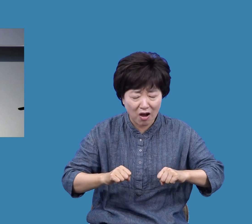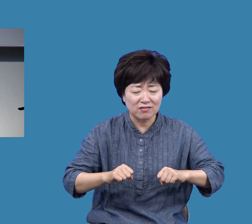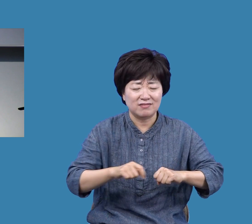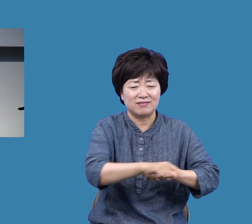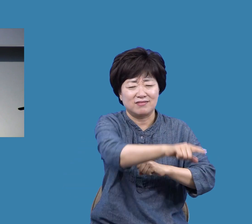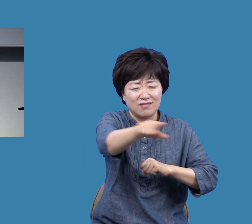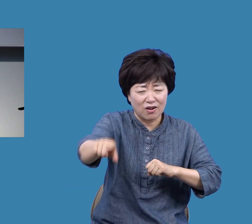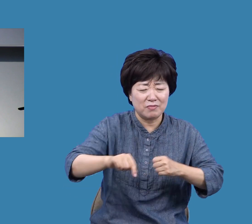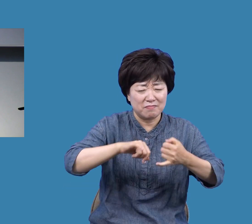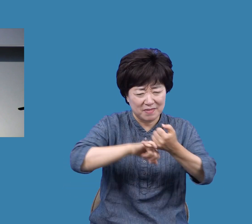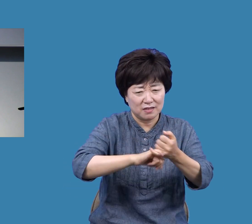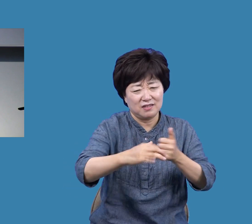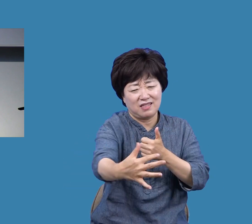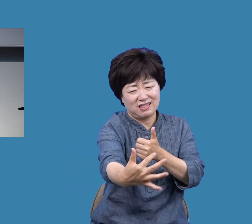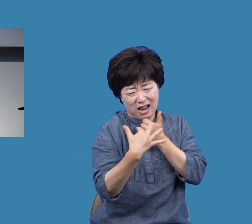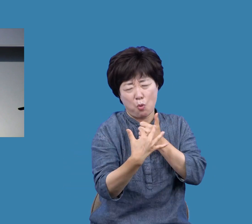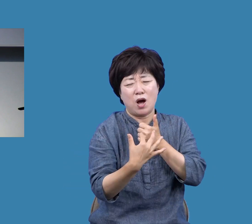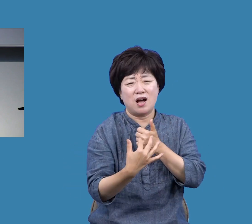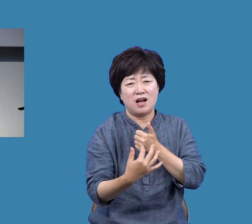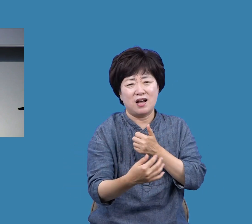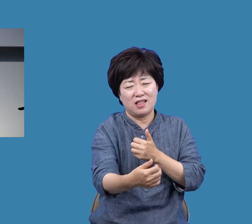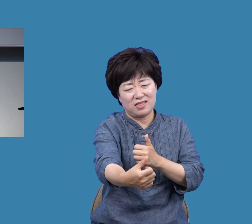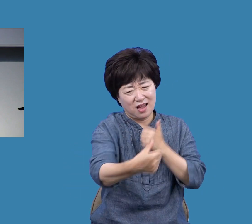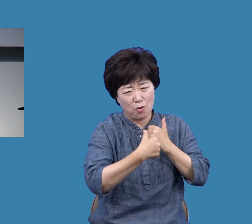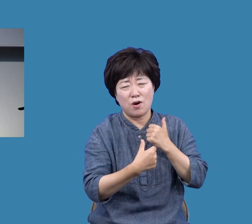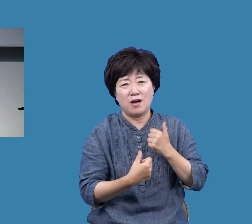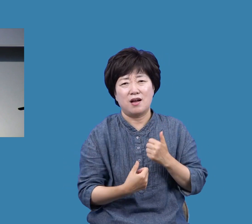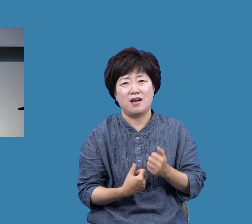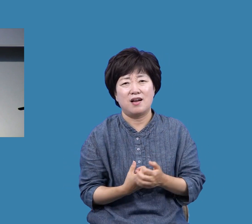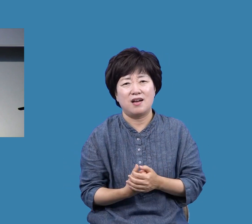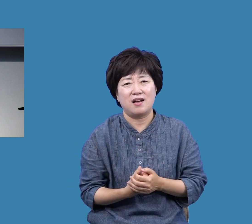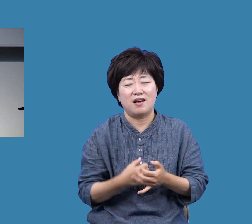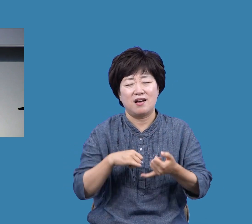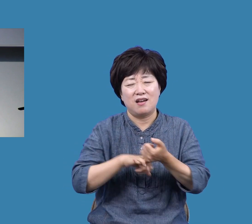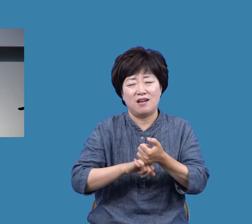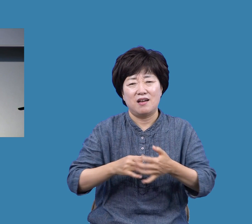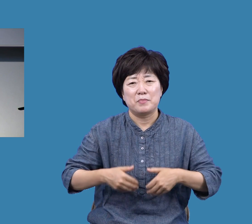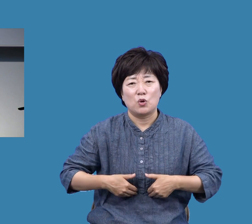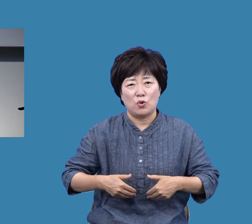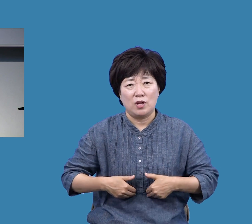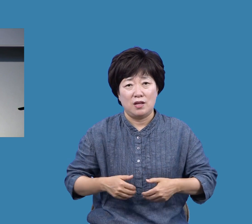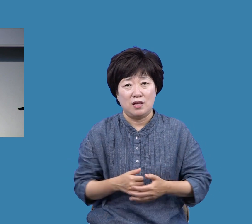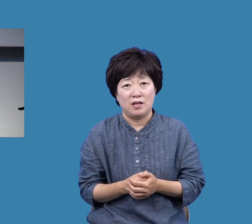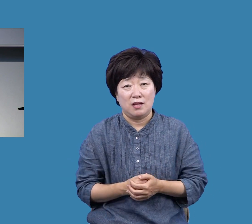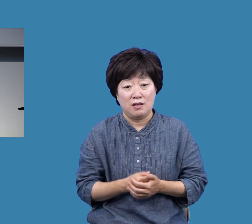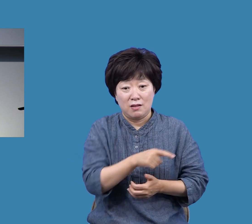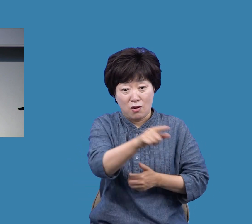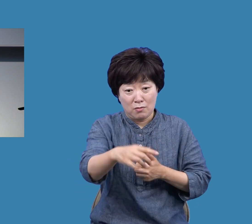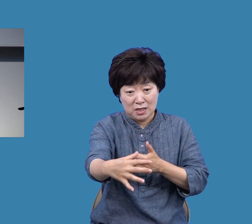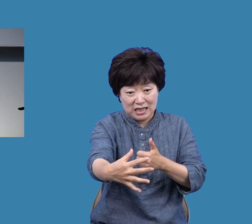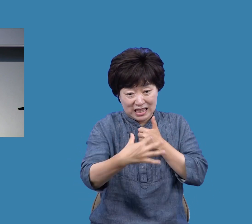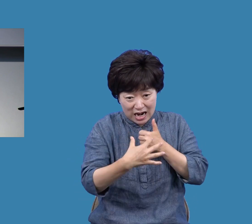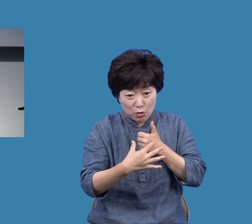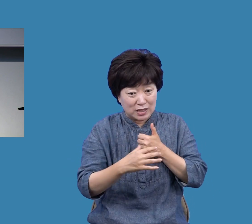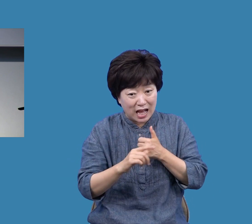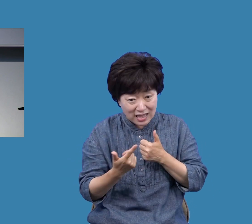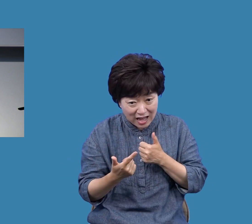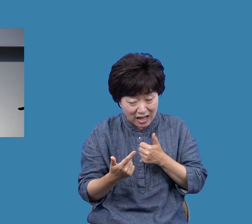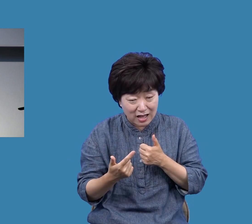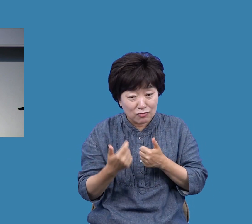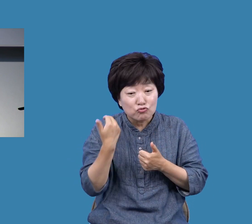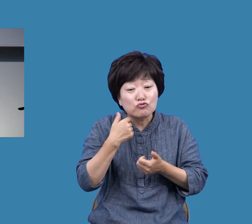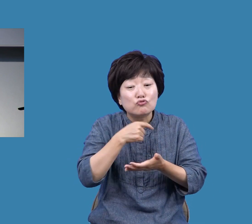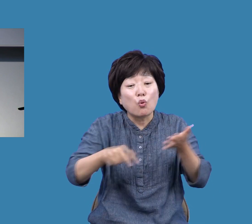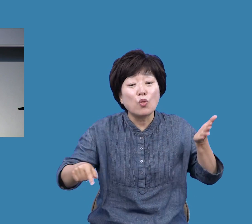목이 날아가지 않는 한 여러분 따라오셔야 돼요. 그렇게 안 하시면 결국 누구한테 피해가 가는